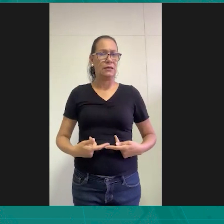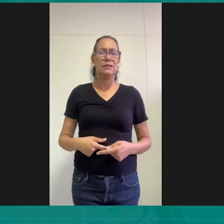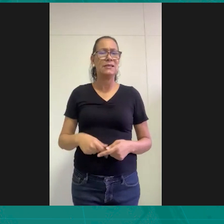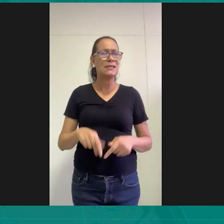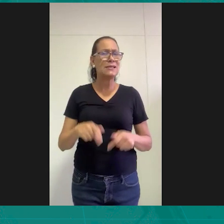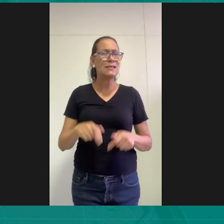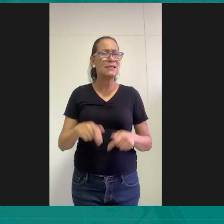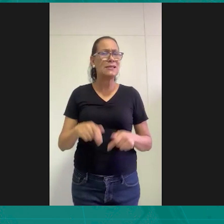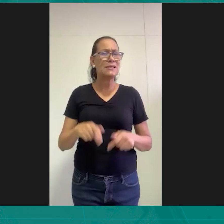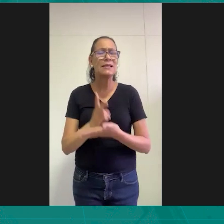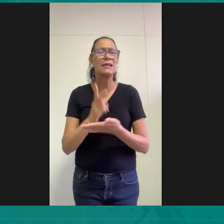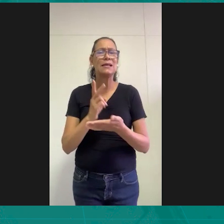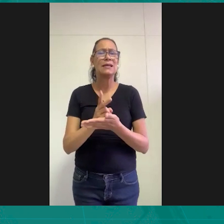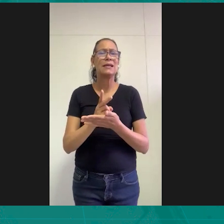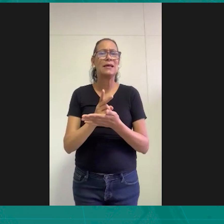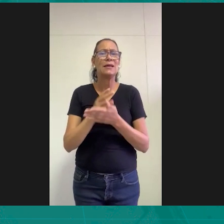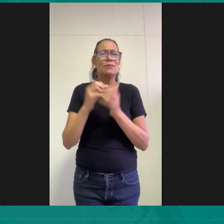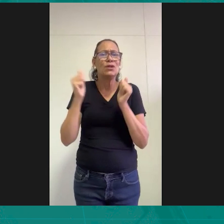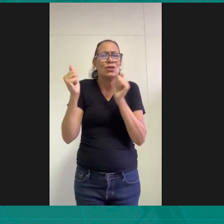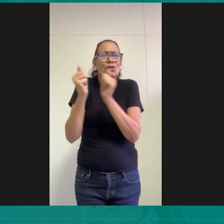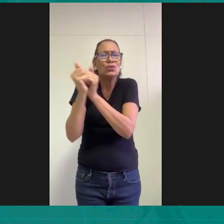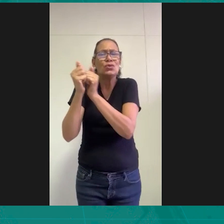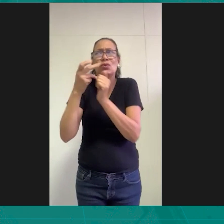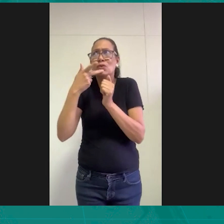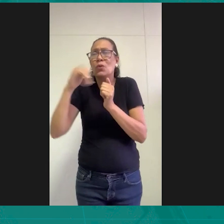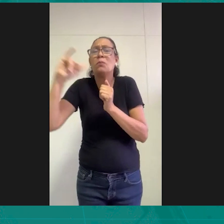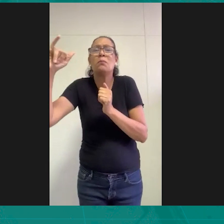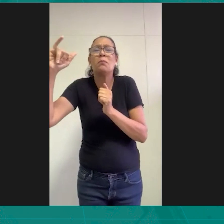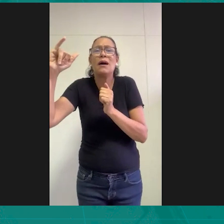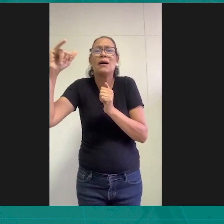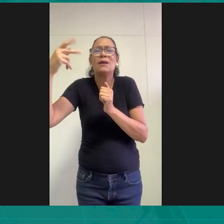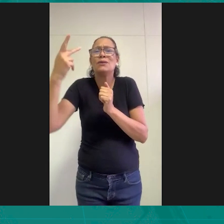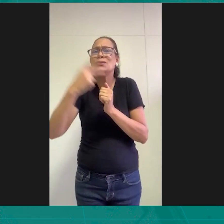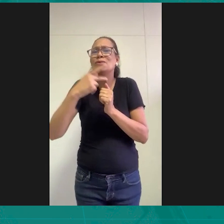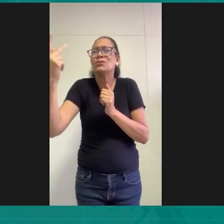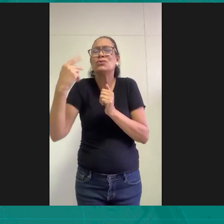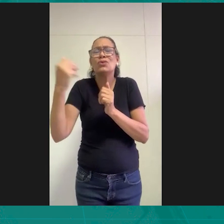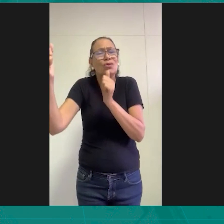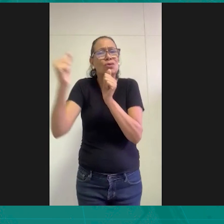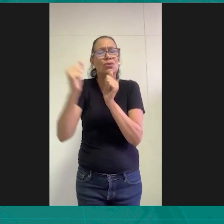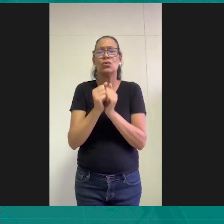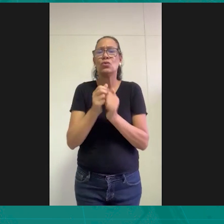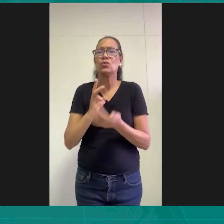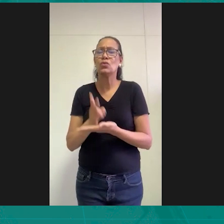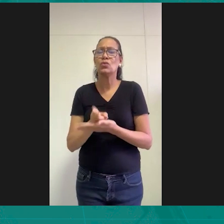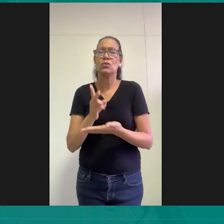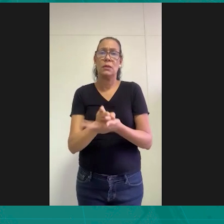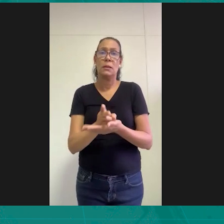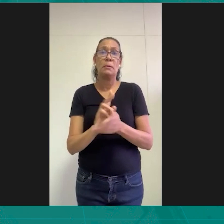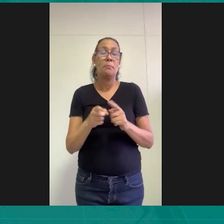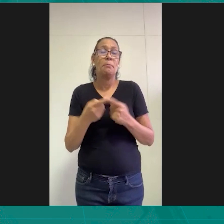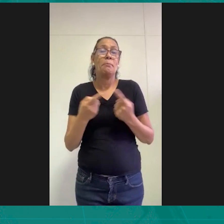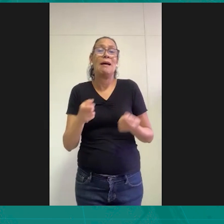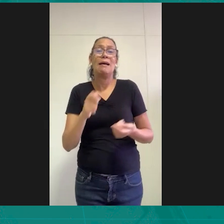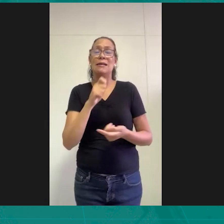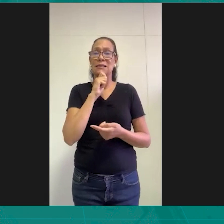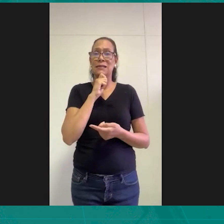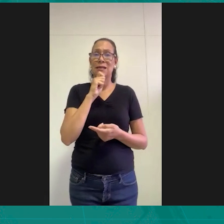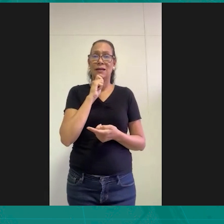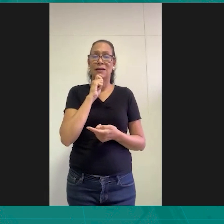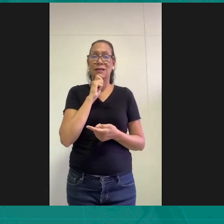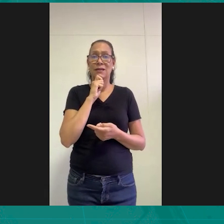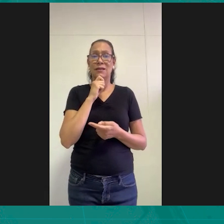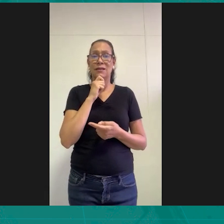Pai e o Pai sempre esteve com ele. Só que ele ainda não tinha condições de levar os seus